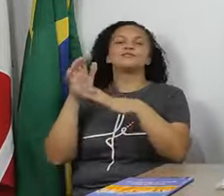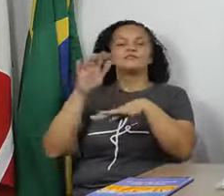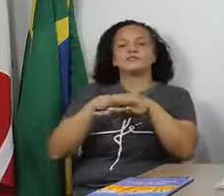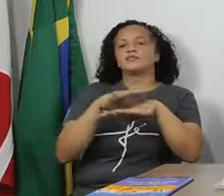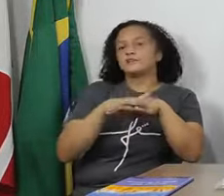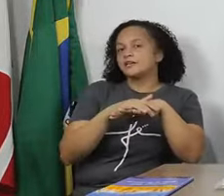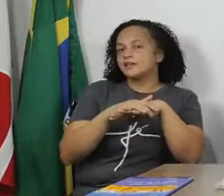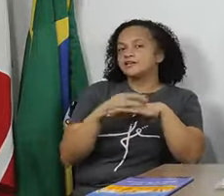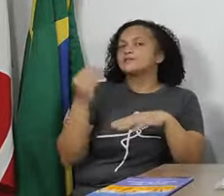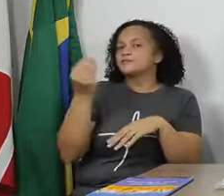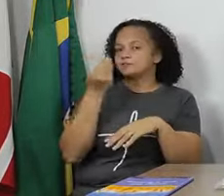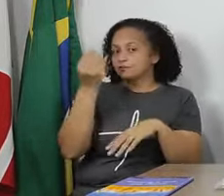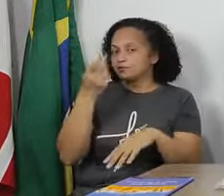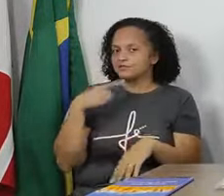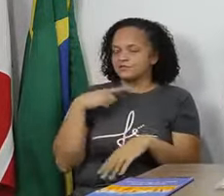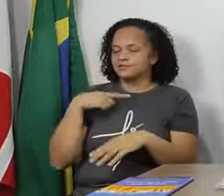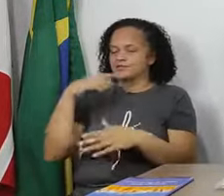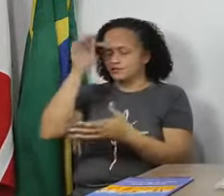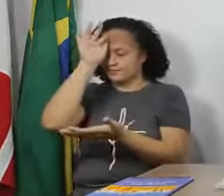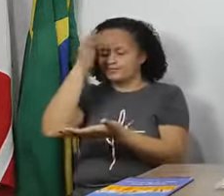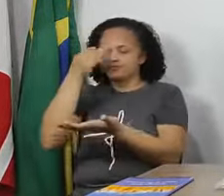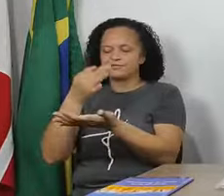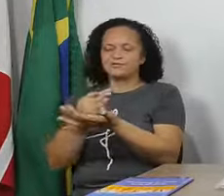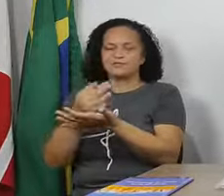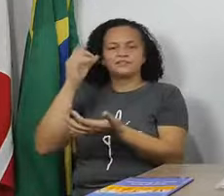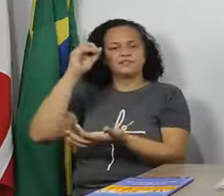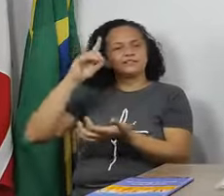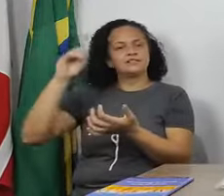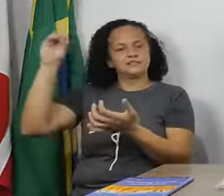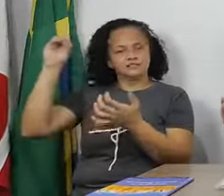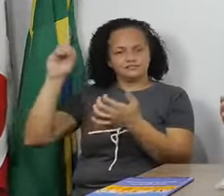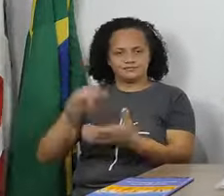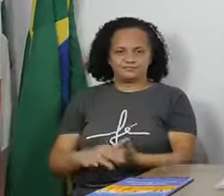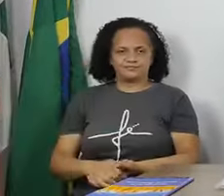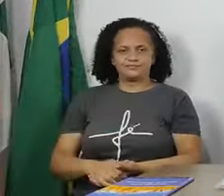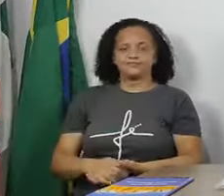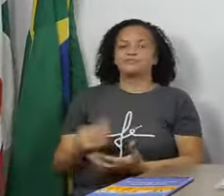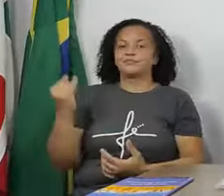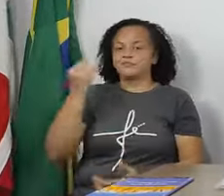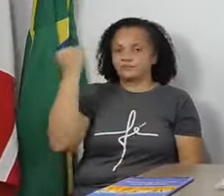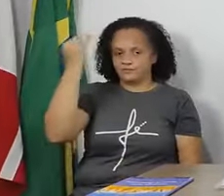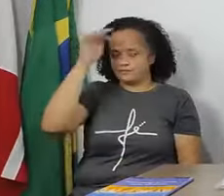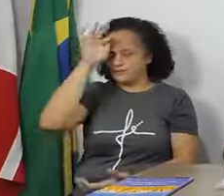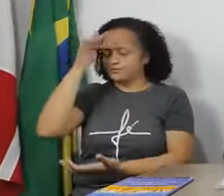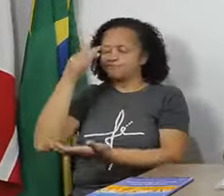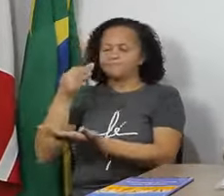da medida da nossa fé em Deus, né? Por isso que é importante a fé.